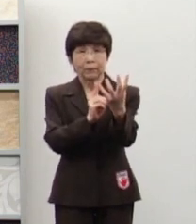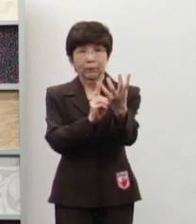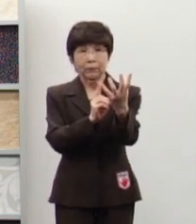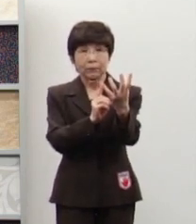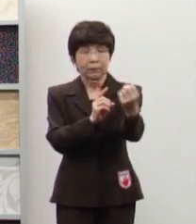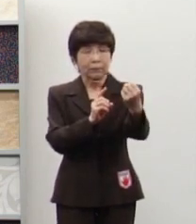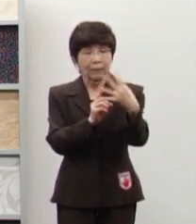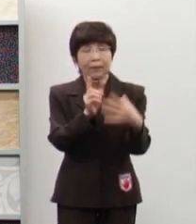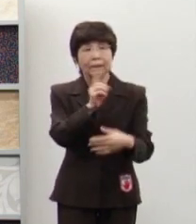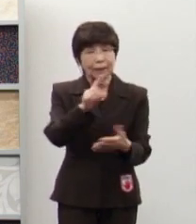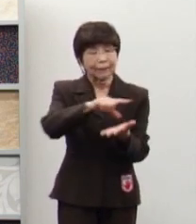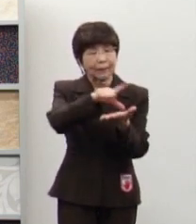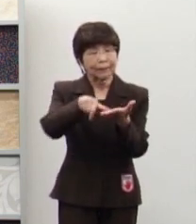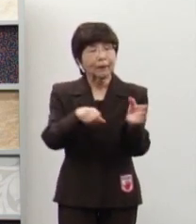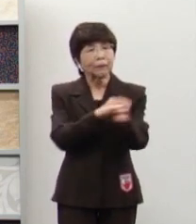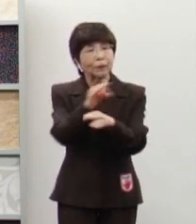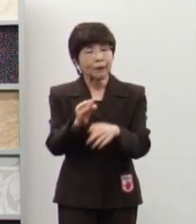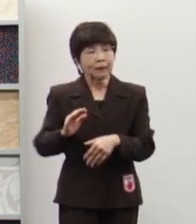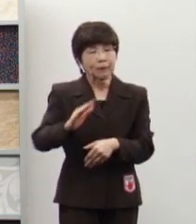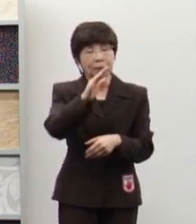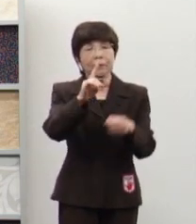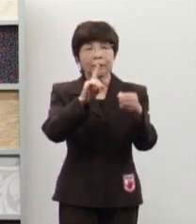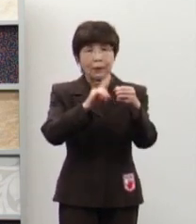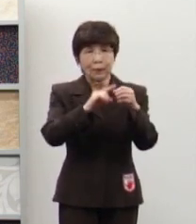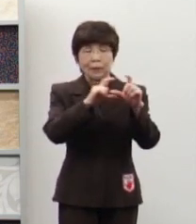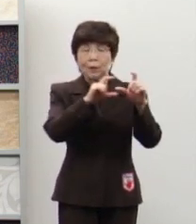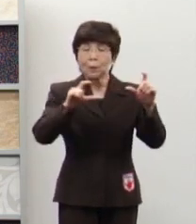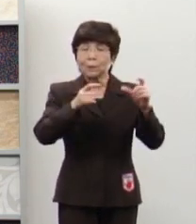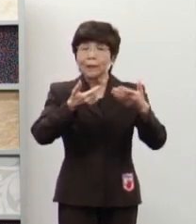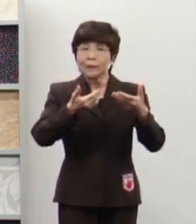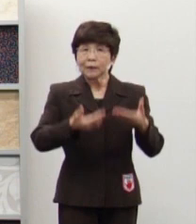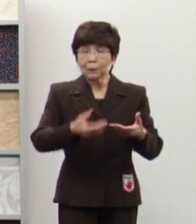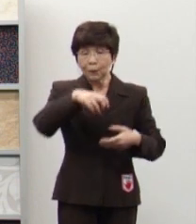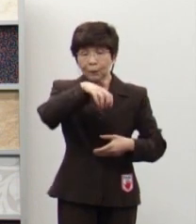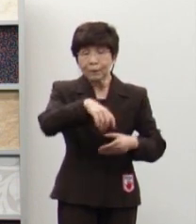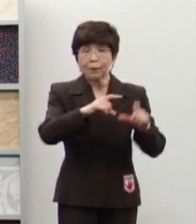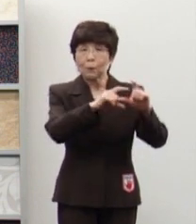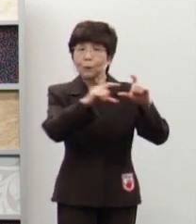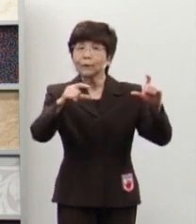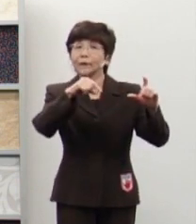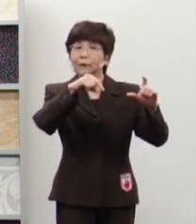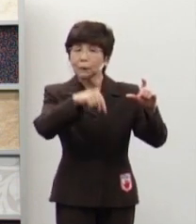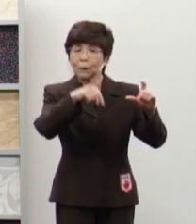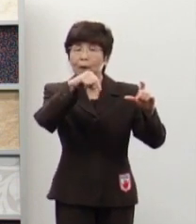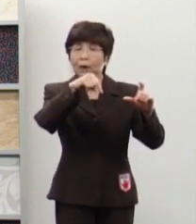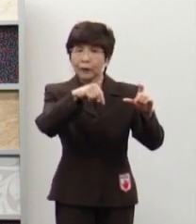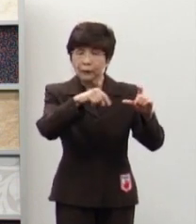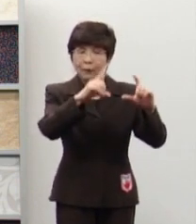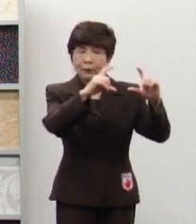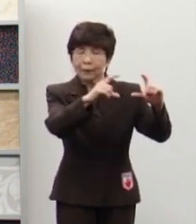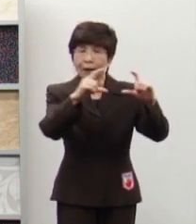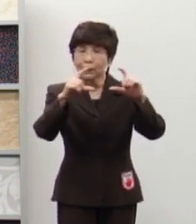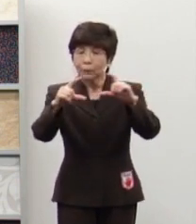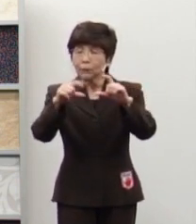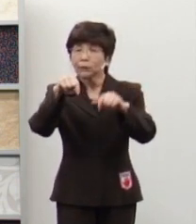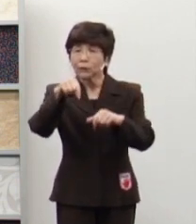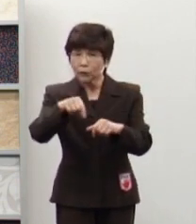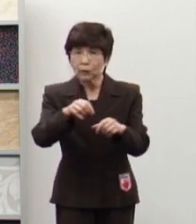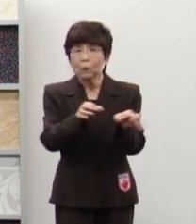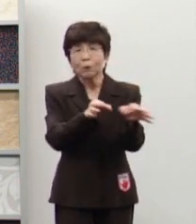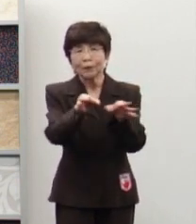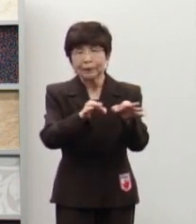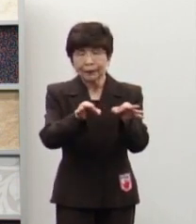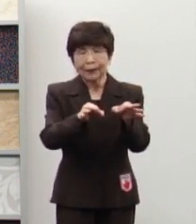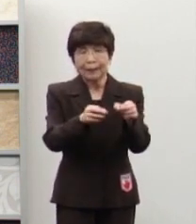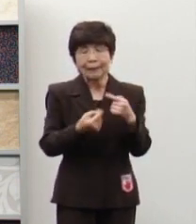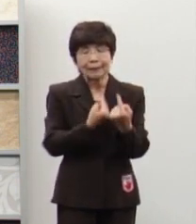域経済の回復に向けてグリーンゾーン認証店舗の積極的な利用を促す働きかけをご要望いただいたところであります。